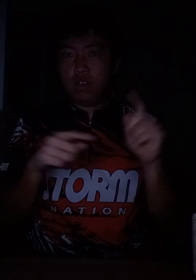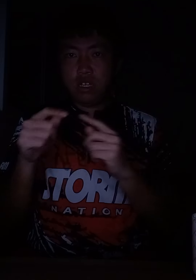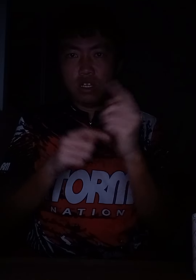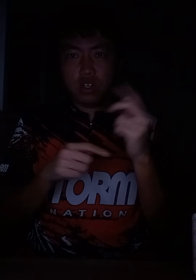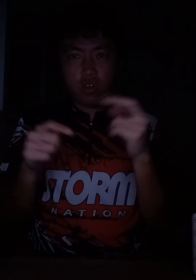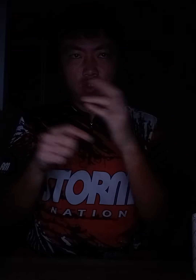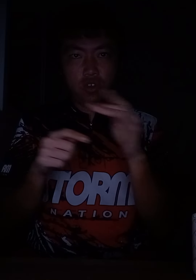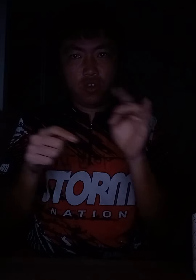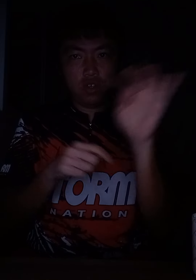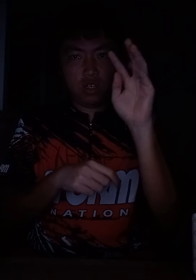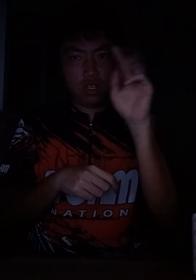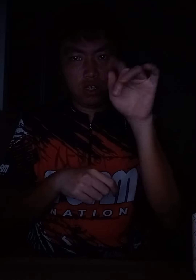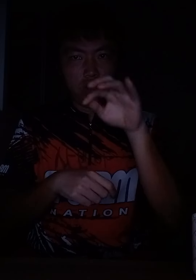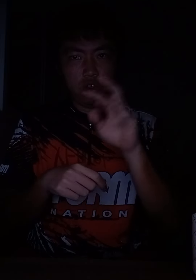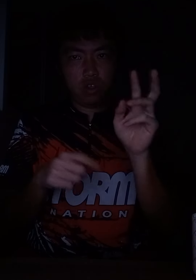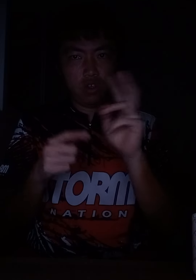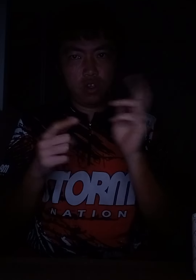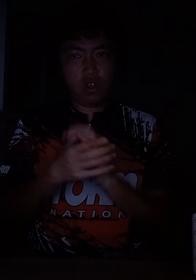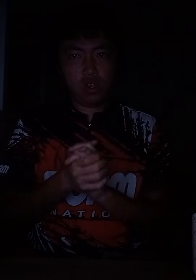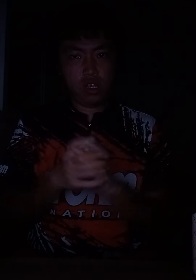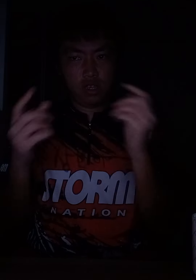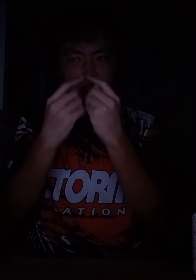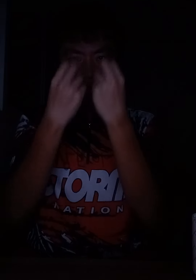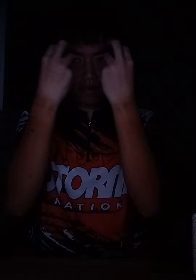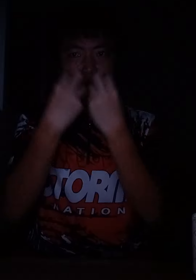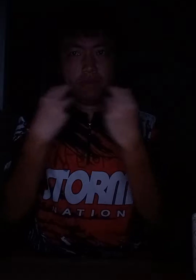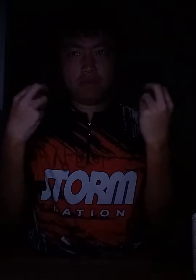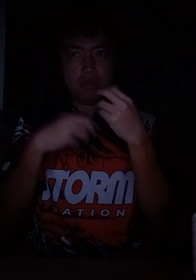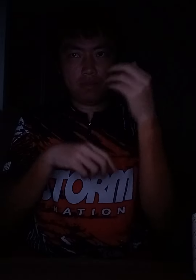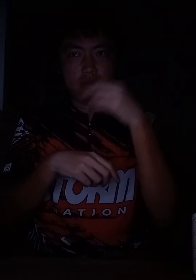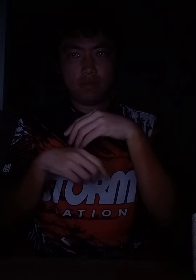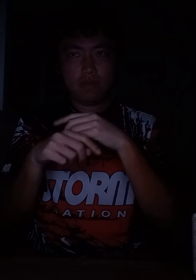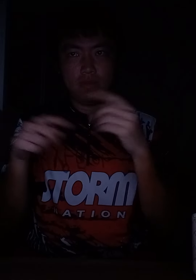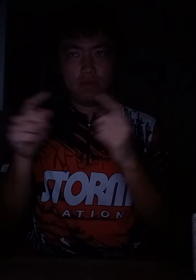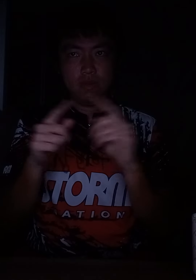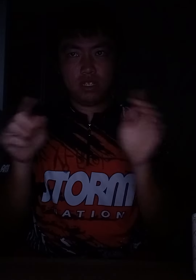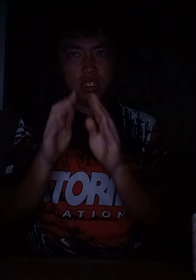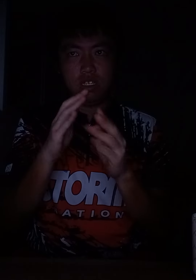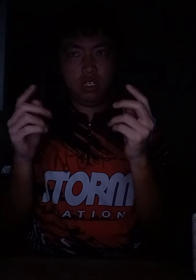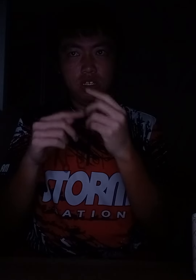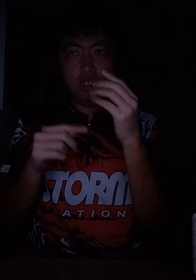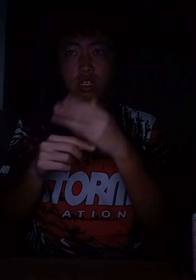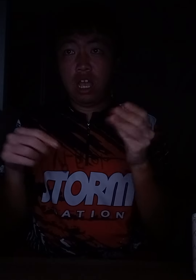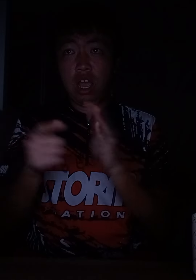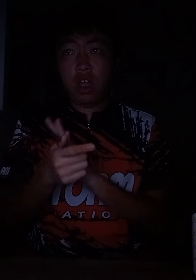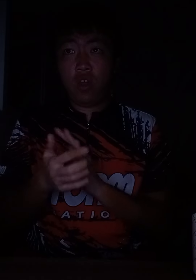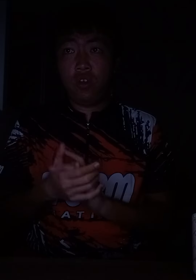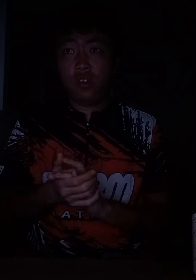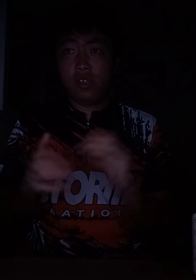손을 흔드는 남성. 마스크를 턱에 걸치면 매장 안에 있을 수 없다고 업주가 경고하자 이내 밖으로